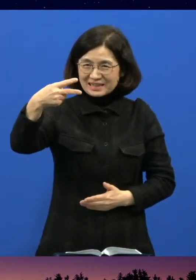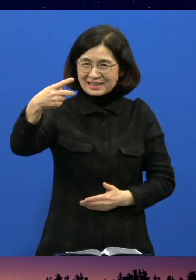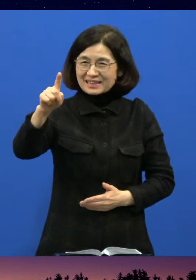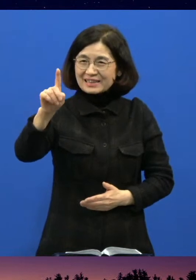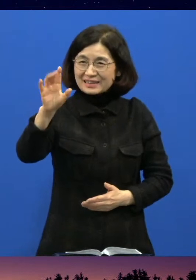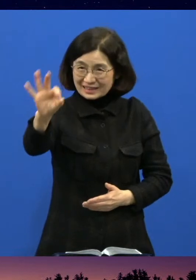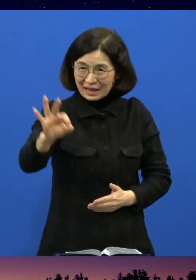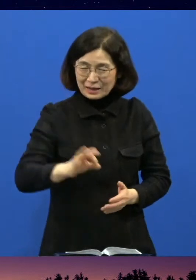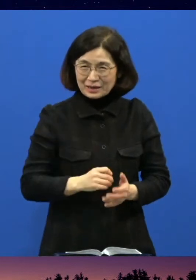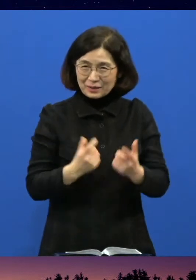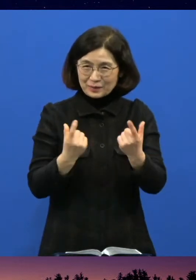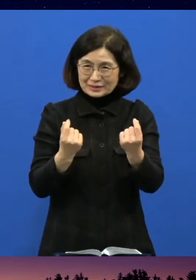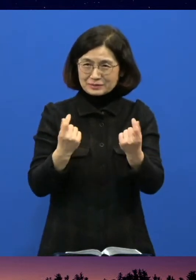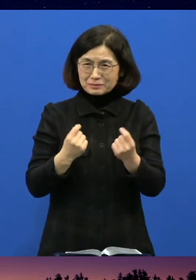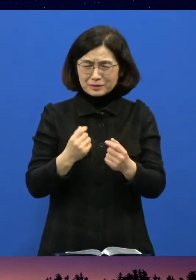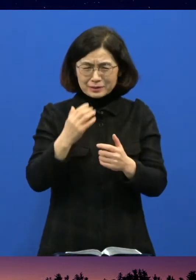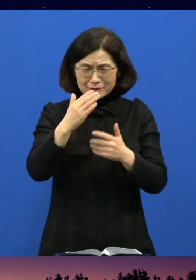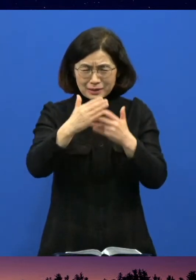또 다시,